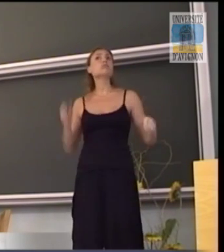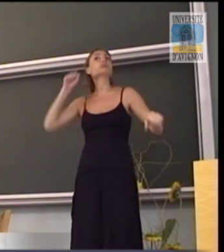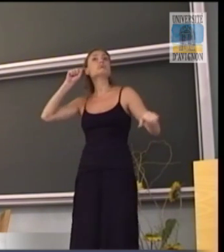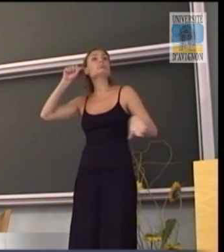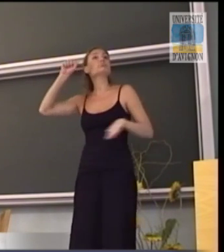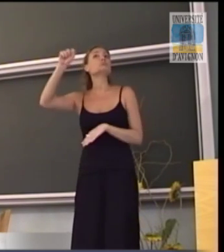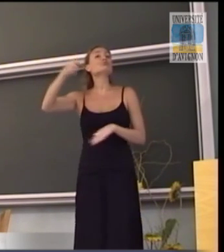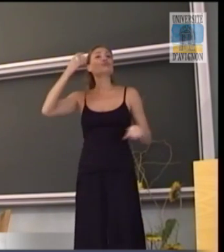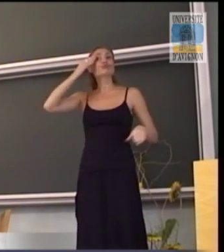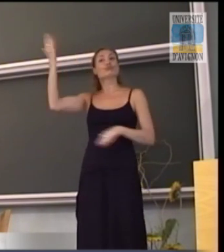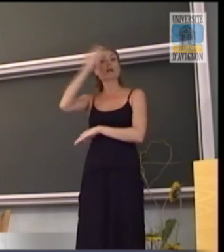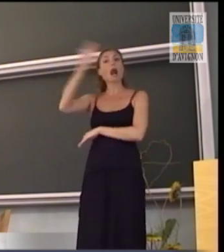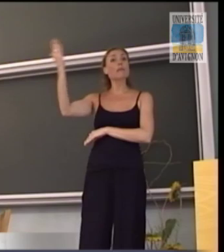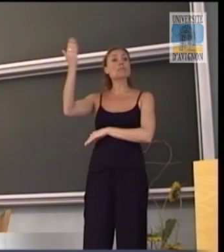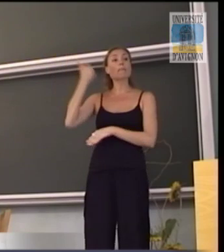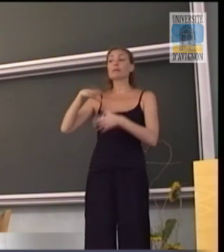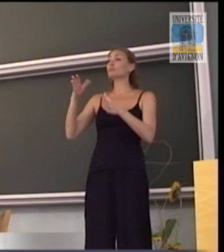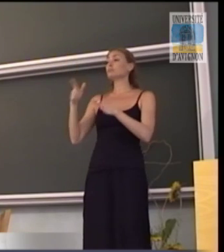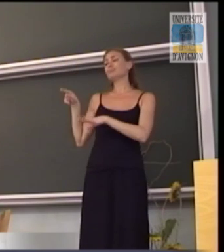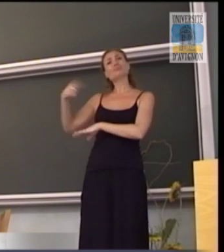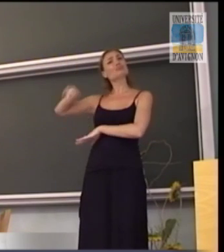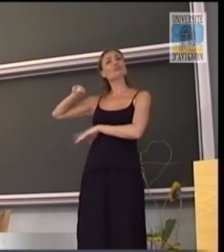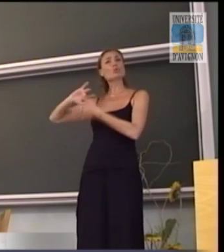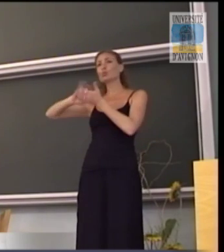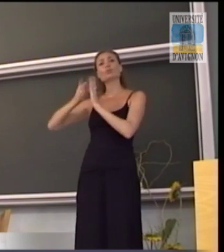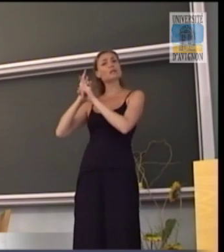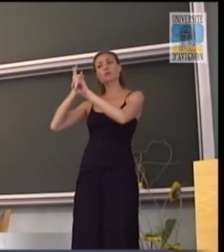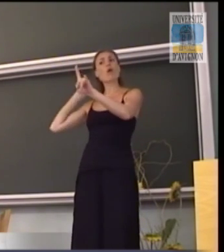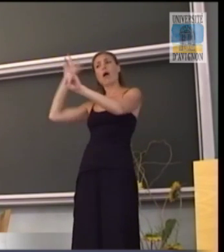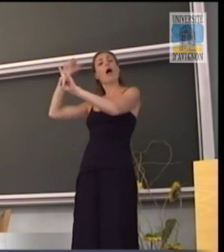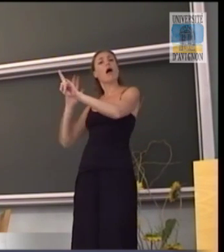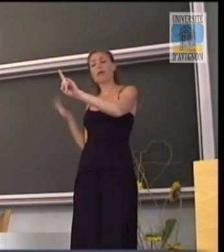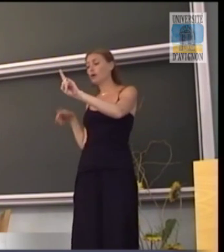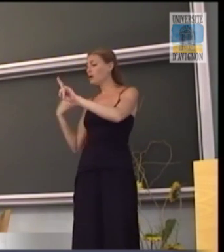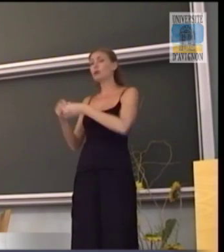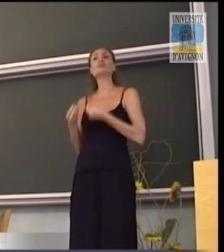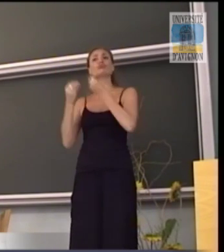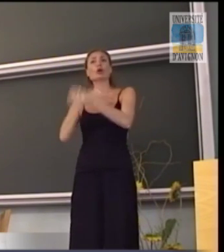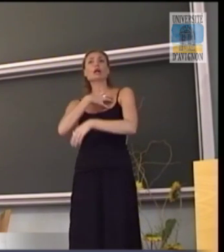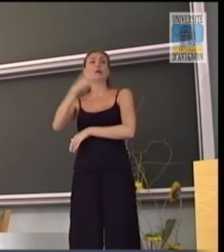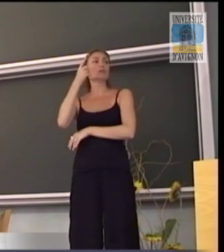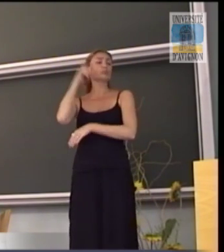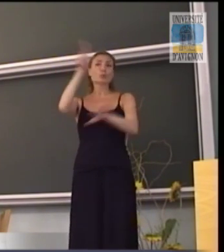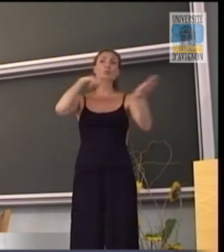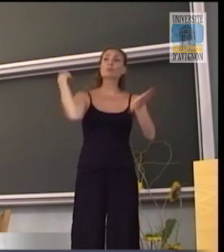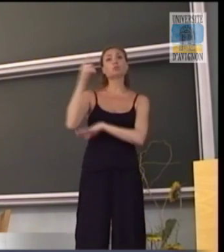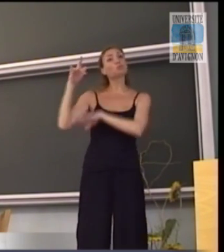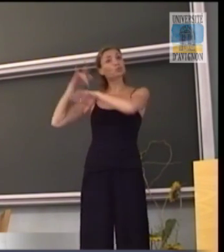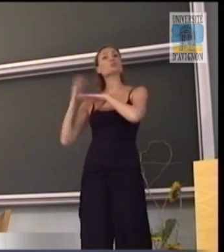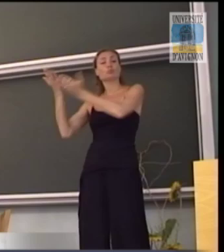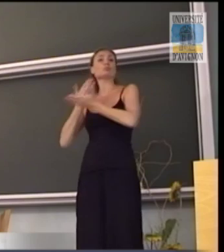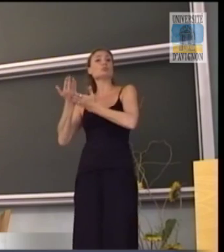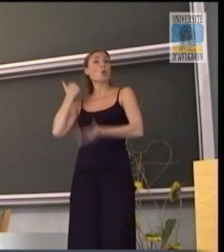rencontré, et donc qui les a enrichis. Et finalement aussi des artistes qui sont ou qui ont été en situation de